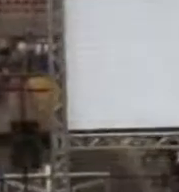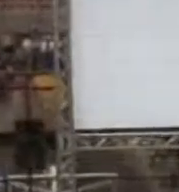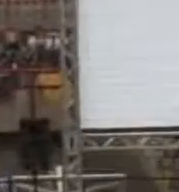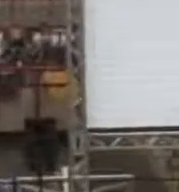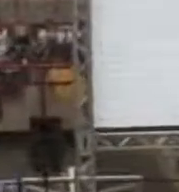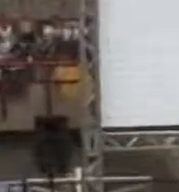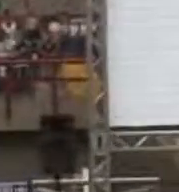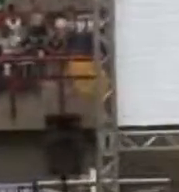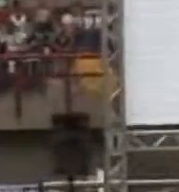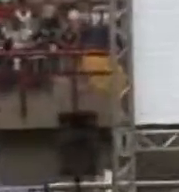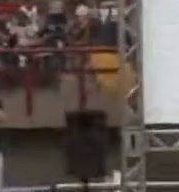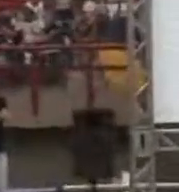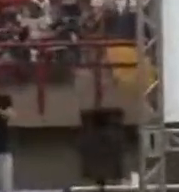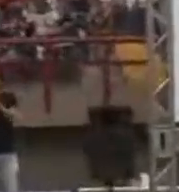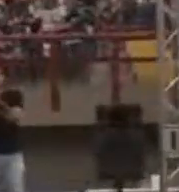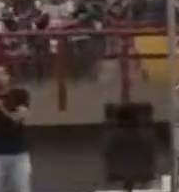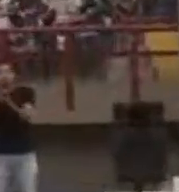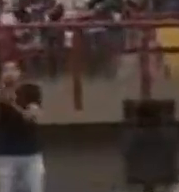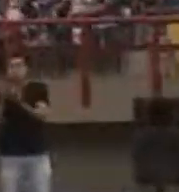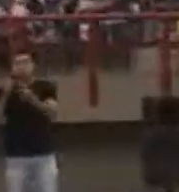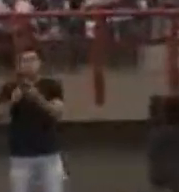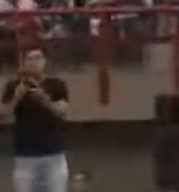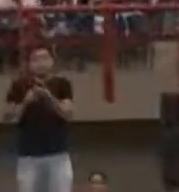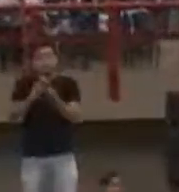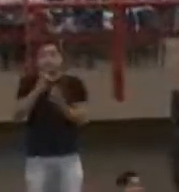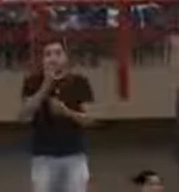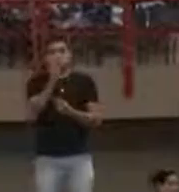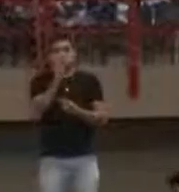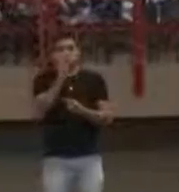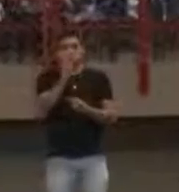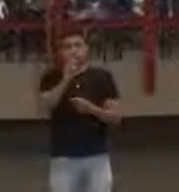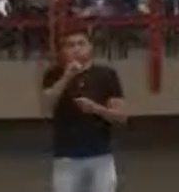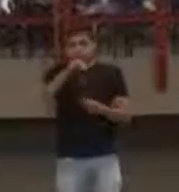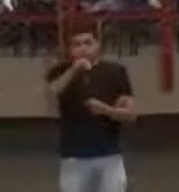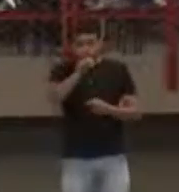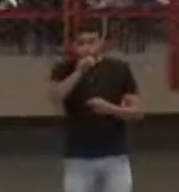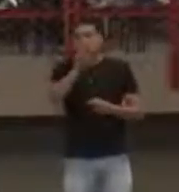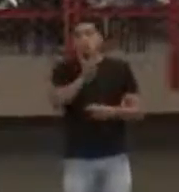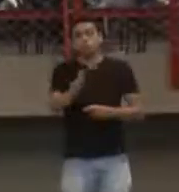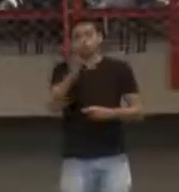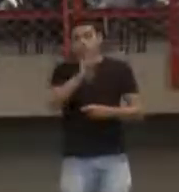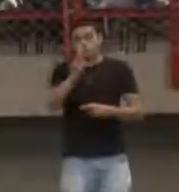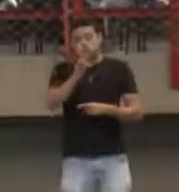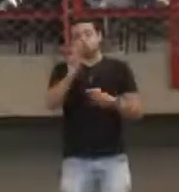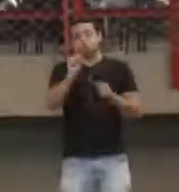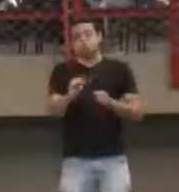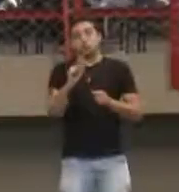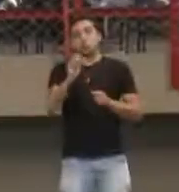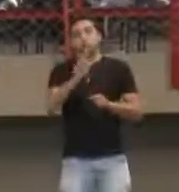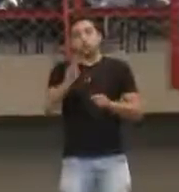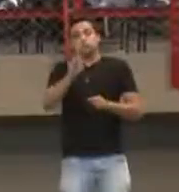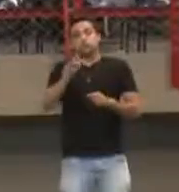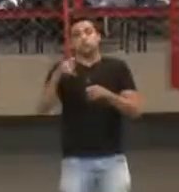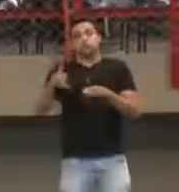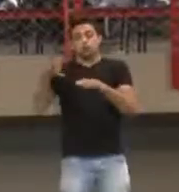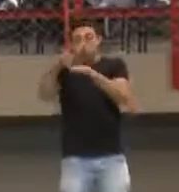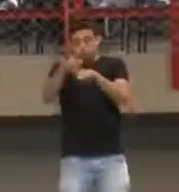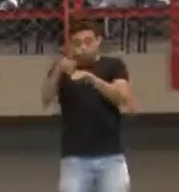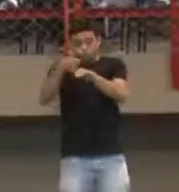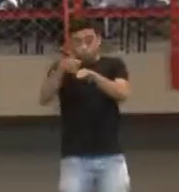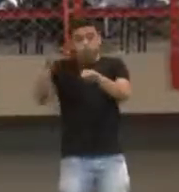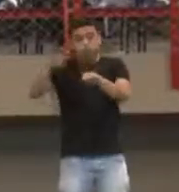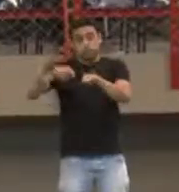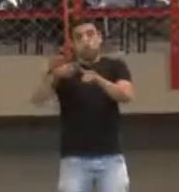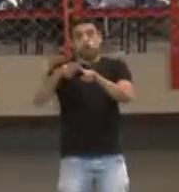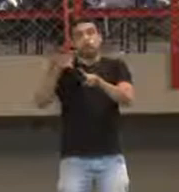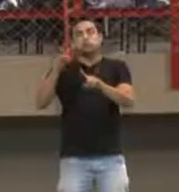Pois o hidrogênio é inflamável. Hoje o hidrogênio, ele até que é usado. Hoje o hidrogênio pode ser um combustível, e é um combustível